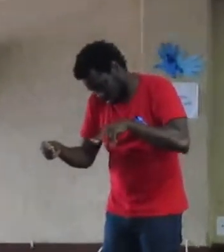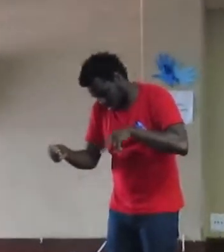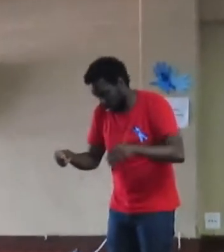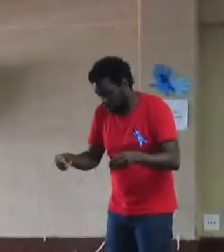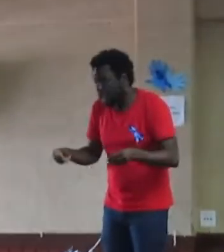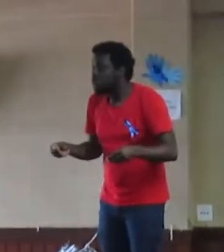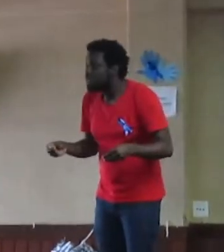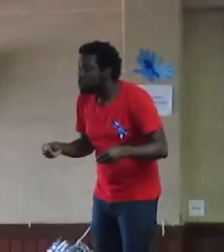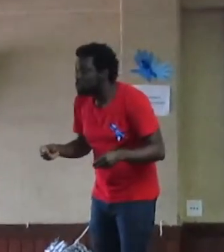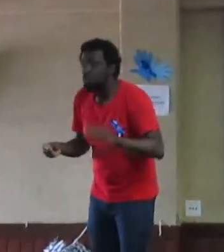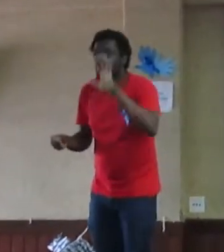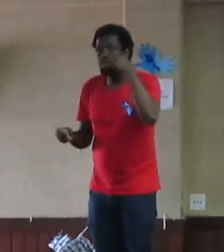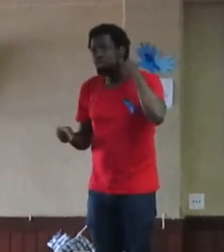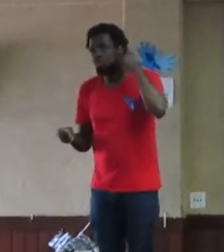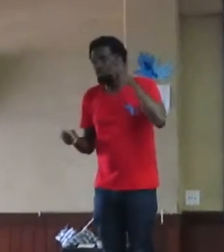de gasolina.